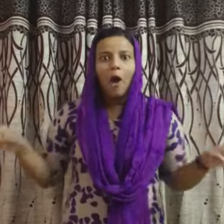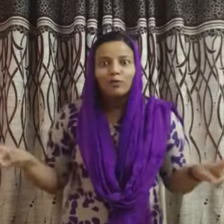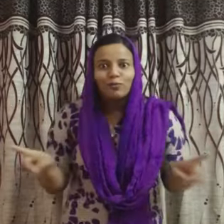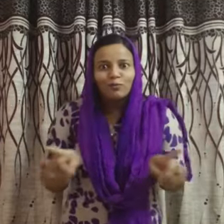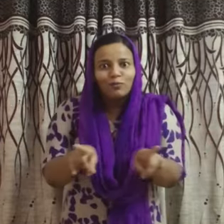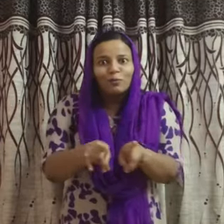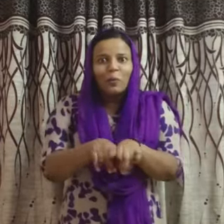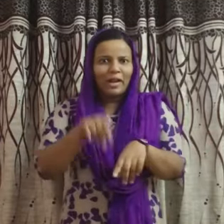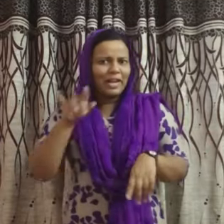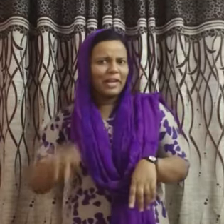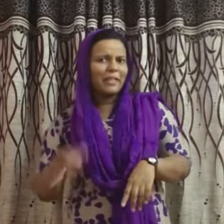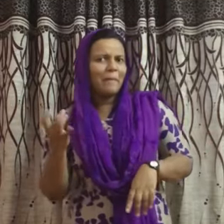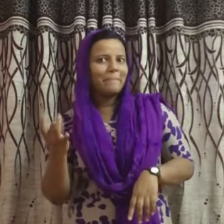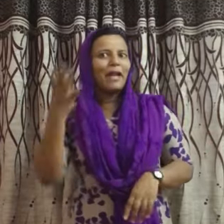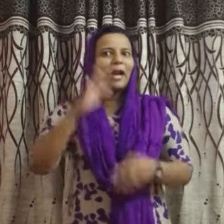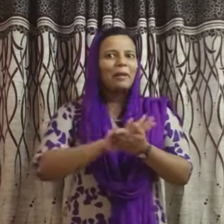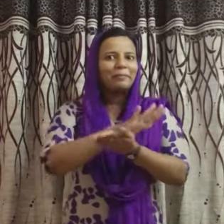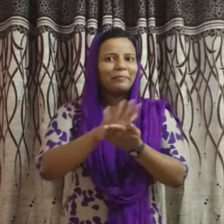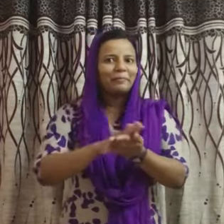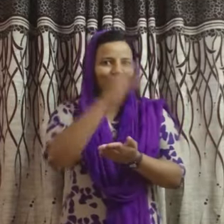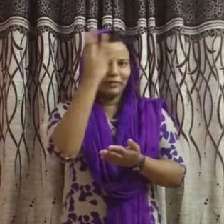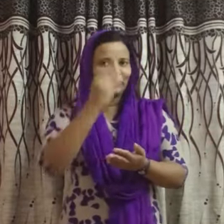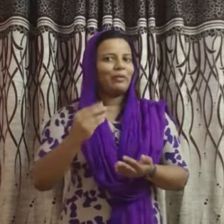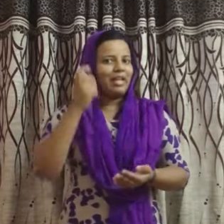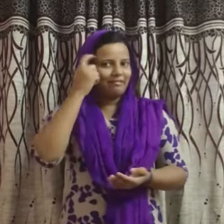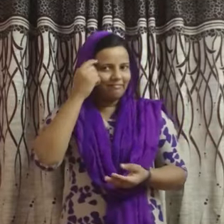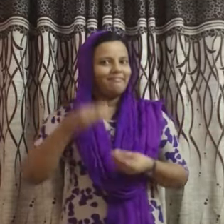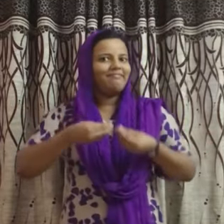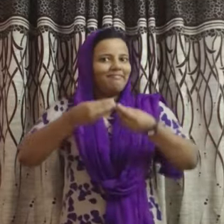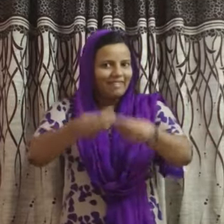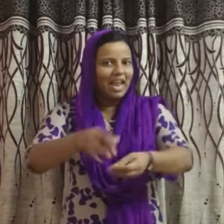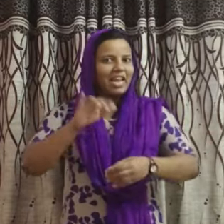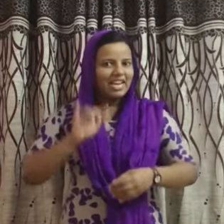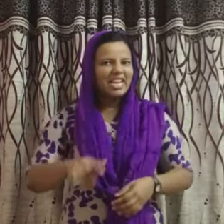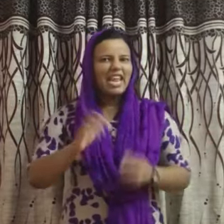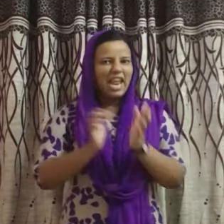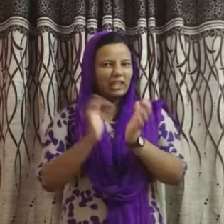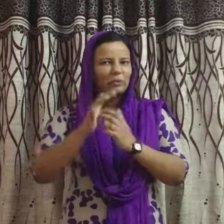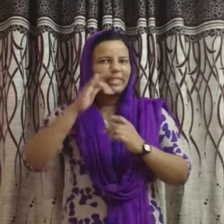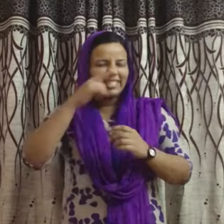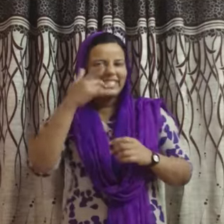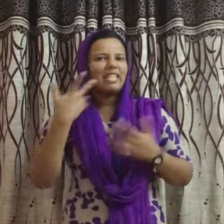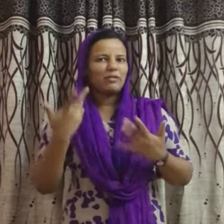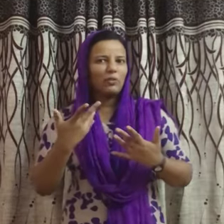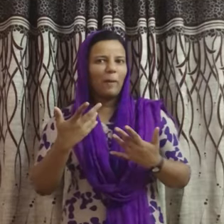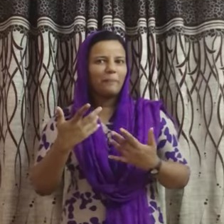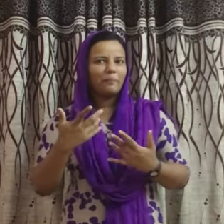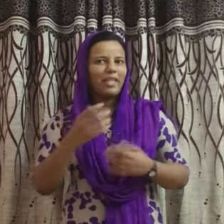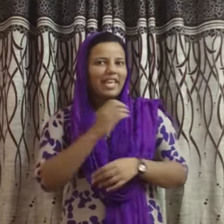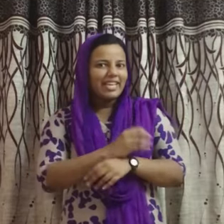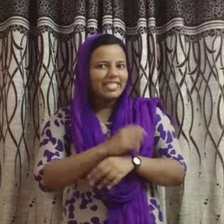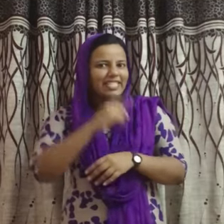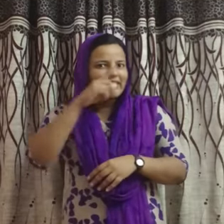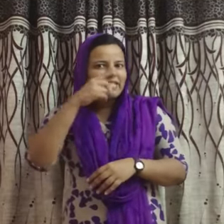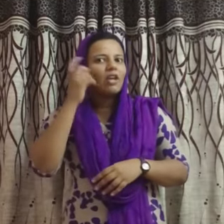ഇതുപോലെ പ്രിയപ്പെട്ടവരെ, ഇന്ന് പ്രഭാതി പരിശുദ്ധാത്മാവ് നമ്മളോട് ആലോചന പറയും. ഈ ഒരു ക്രിസ്തീയ ജീവിതം എന്ന് പറയുന്നത് അങ്ങനെ നമ്മൾ സ്ട്രെയിൻ എടുത്ത് ജീവിക്കേണ്ട